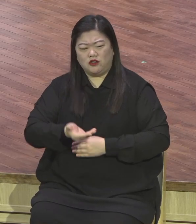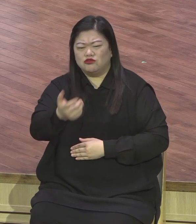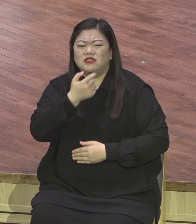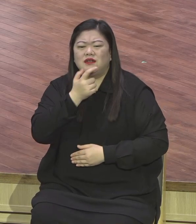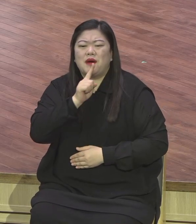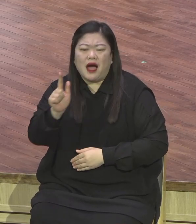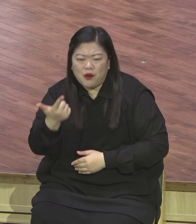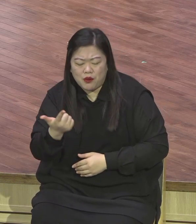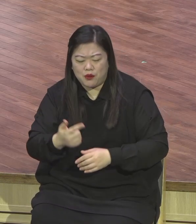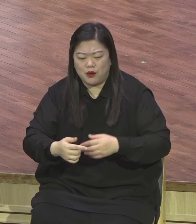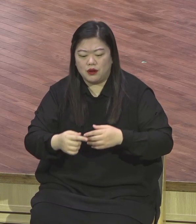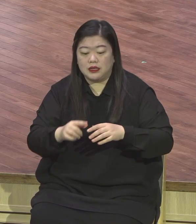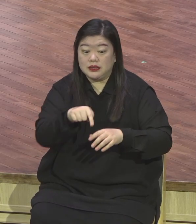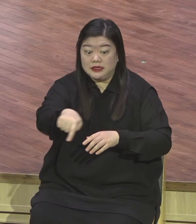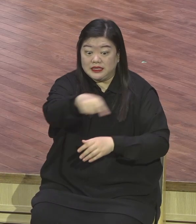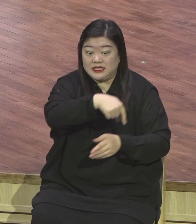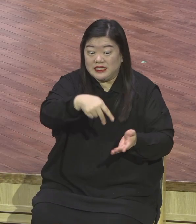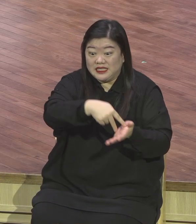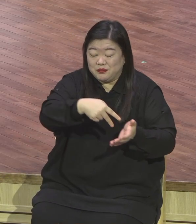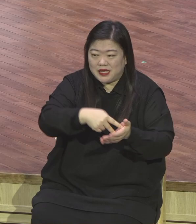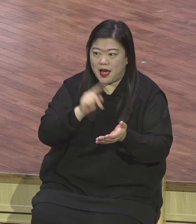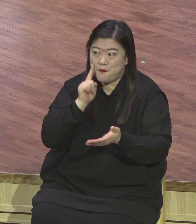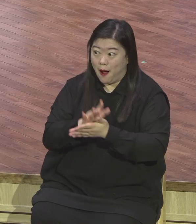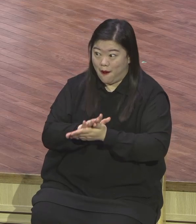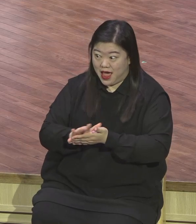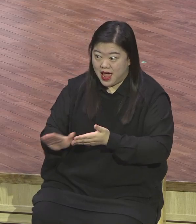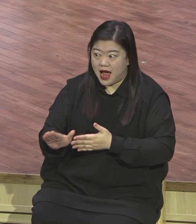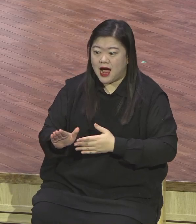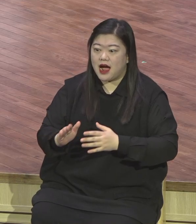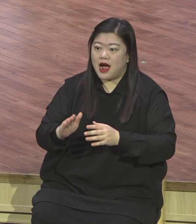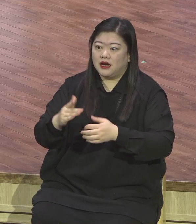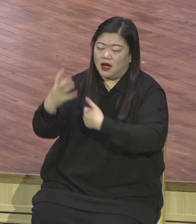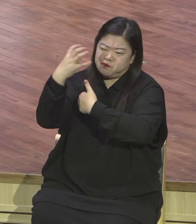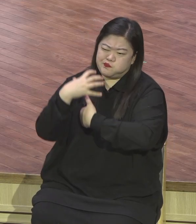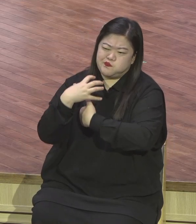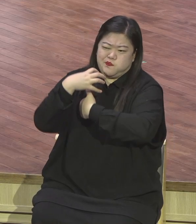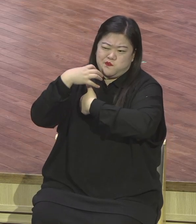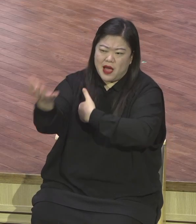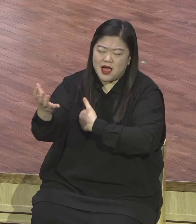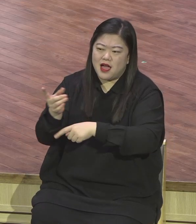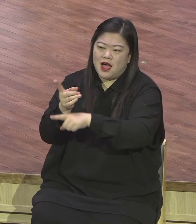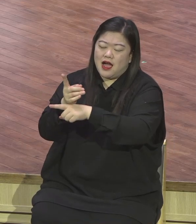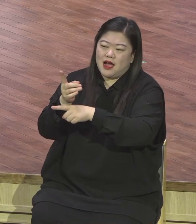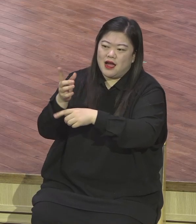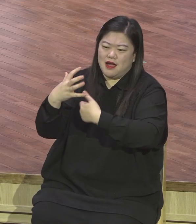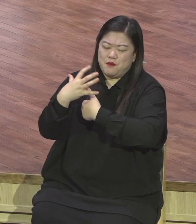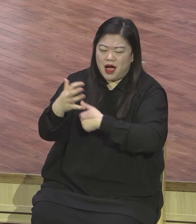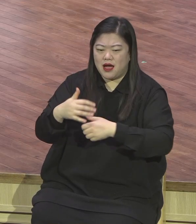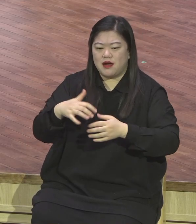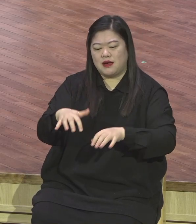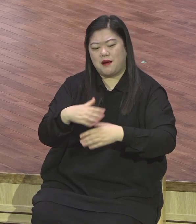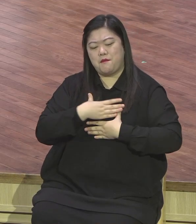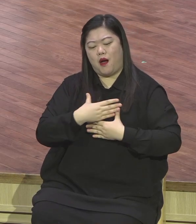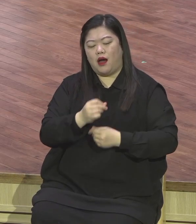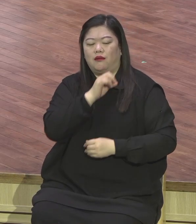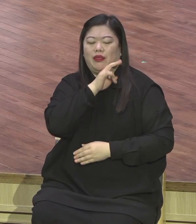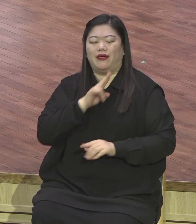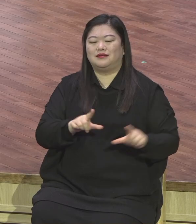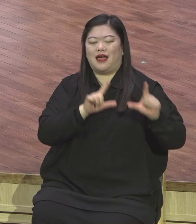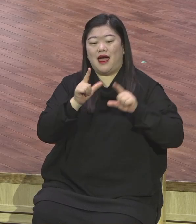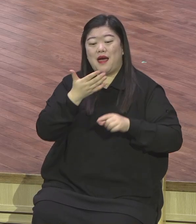하나님 말씀에 불순종해서 하나님과 원수되어 인간을 하나님과